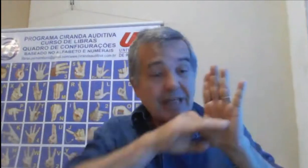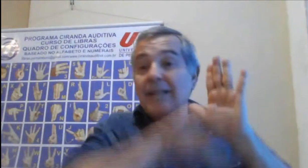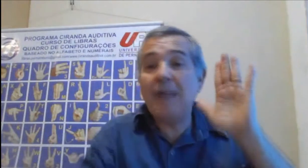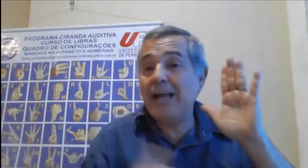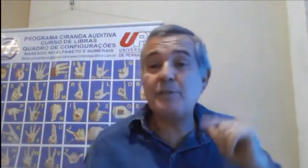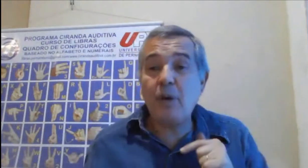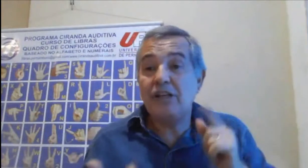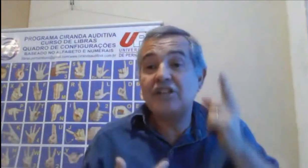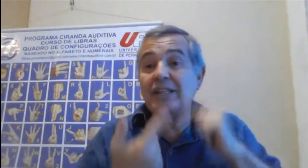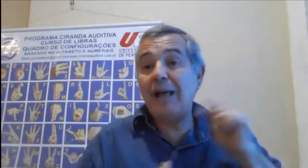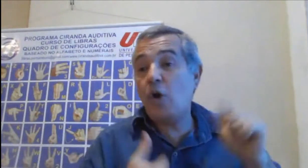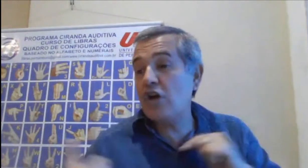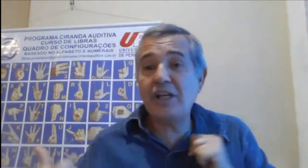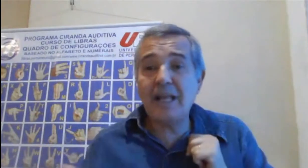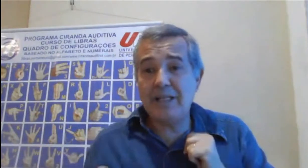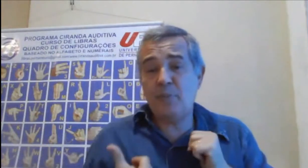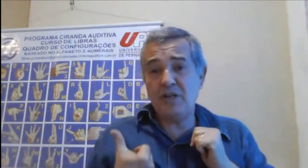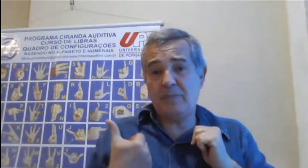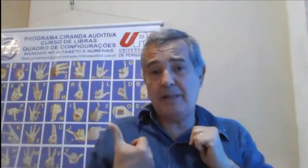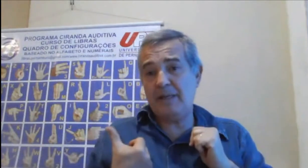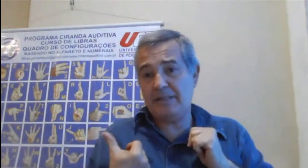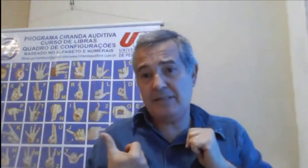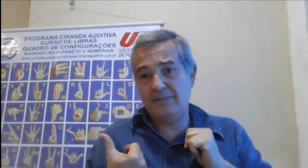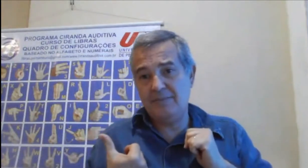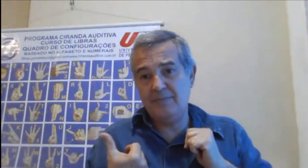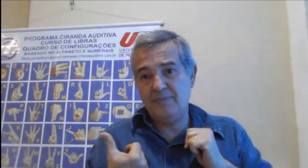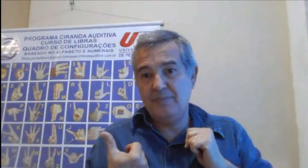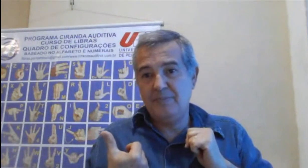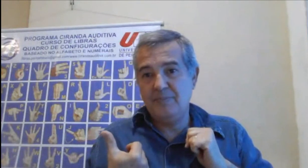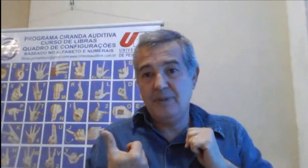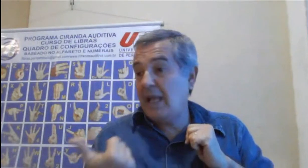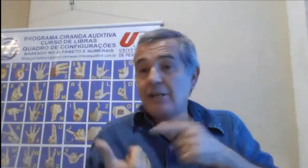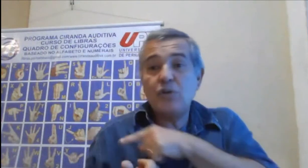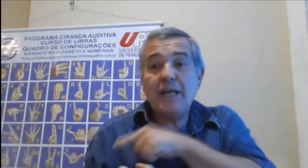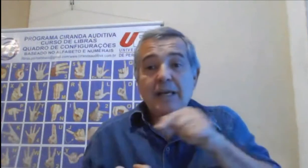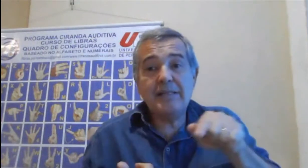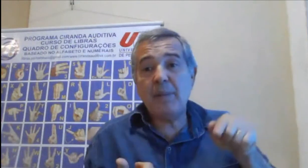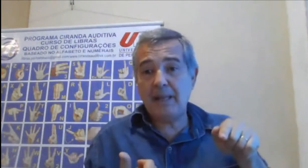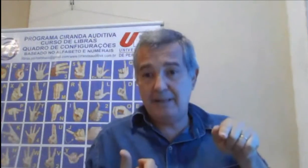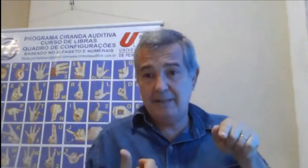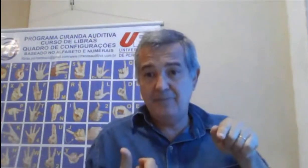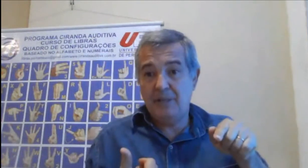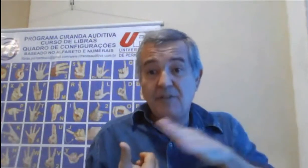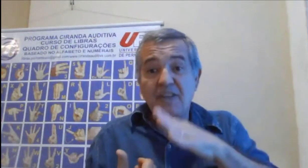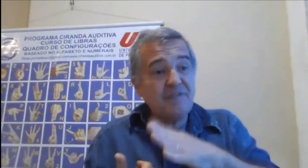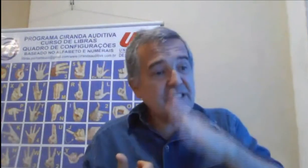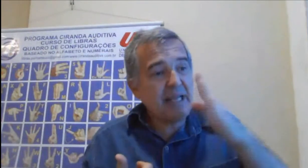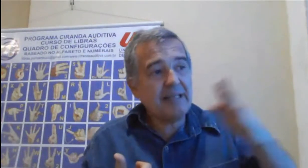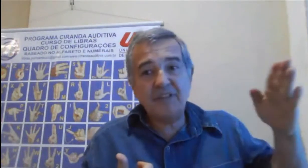Já deu a lógica da resposta para a criança. E é isso que a criança pega. E fica viciada a